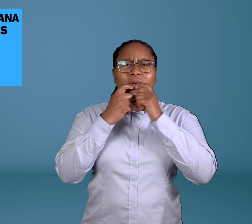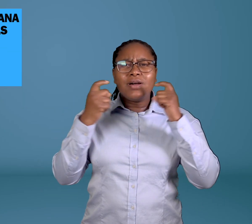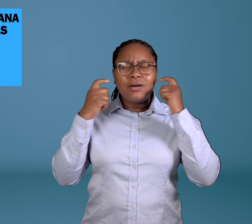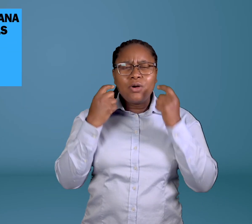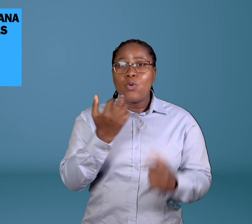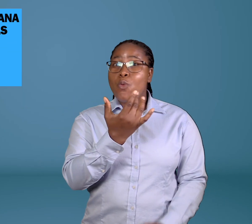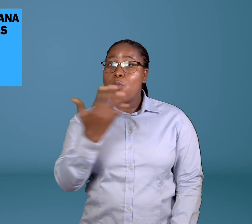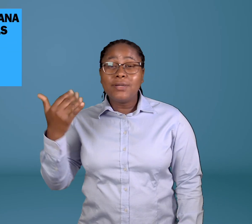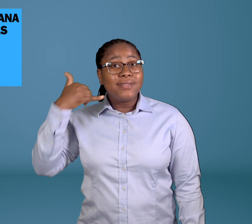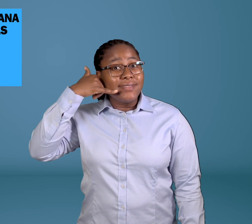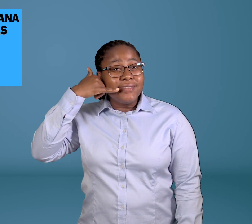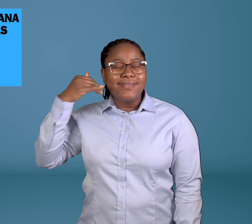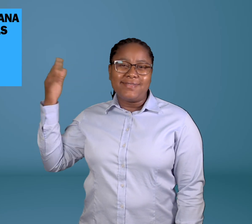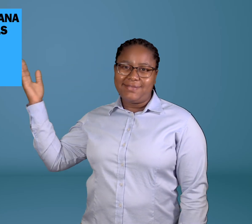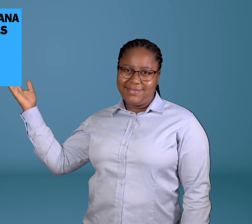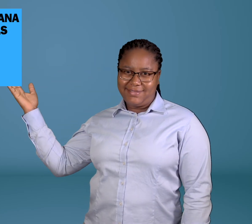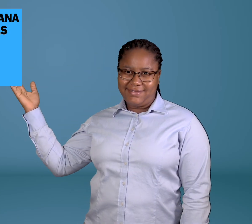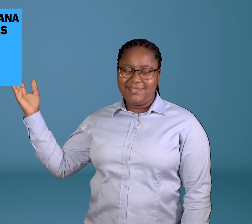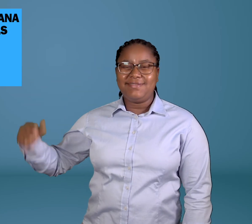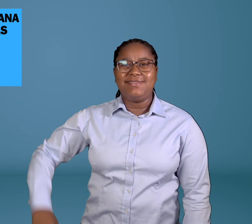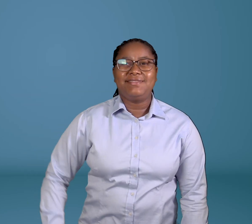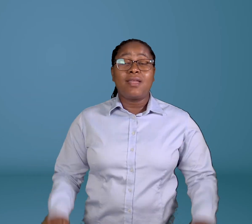a MAMOS,